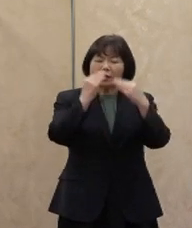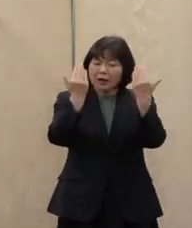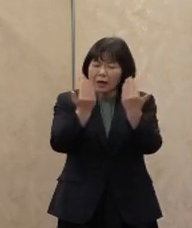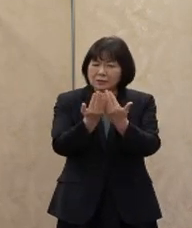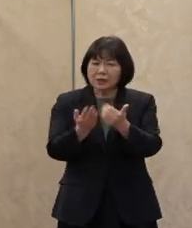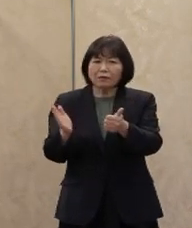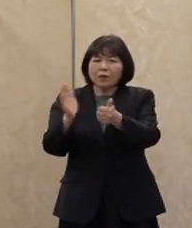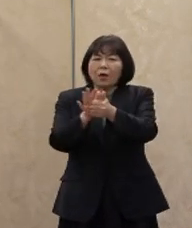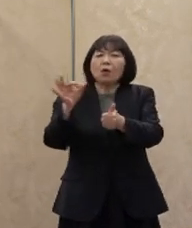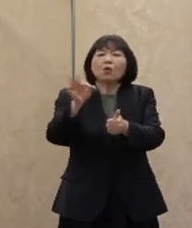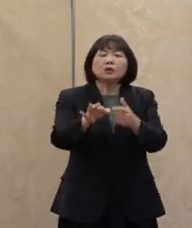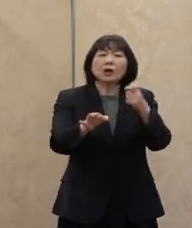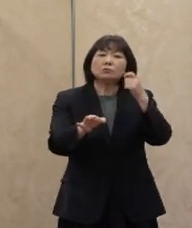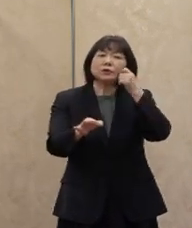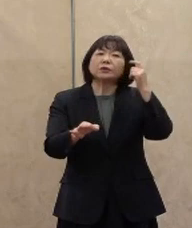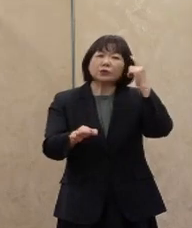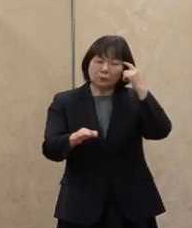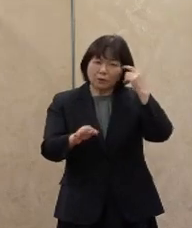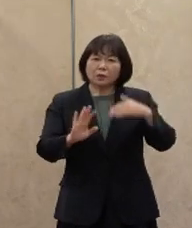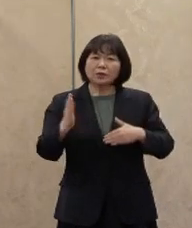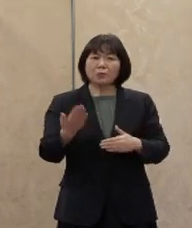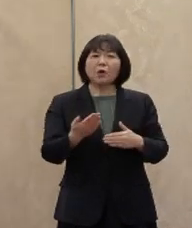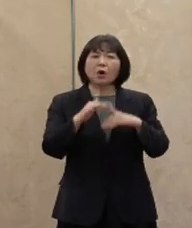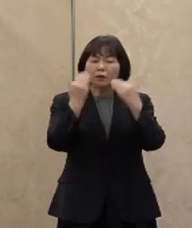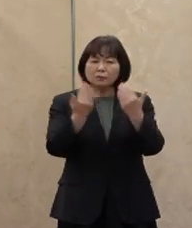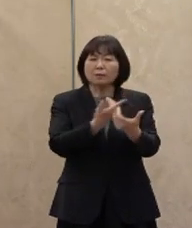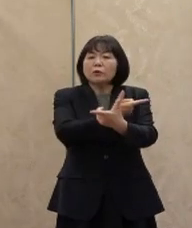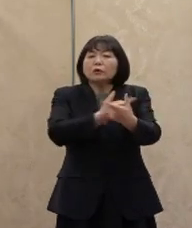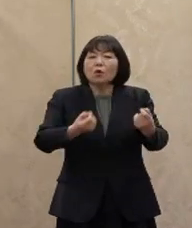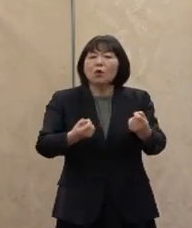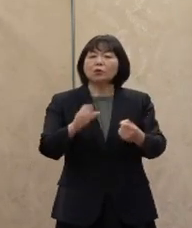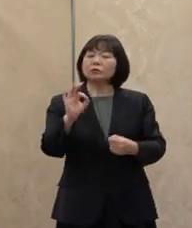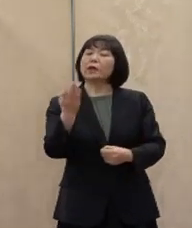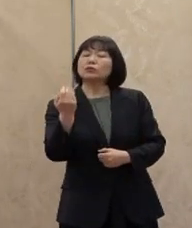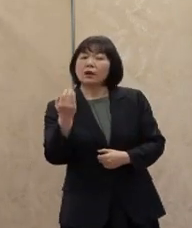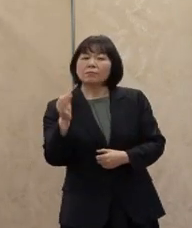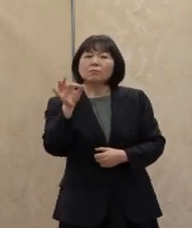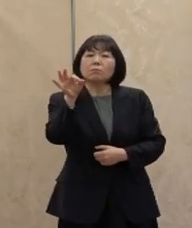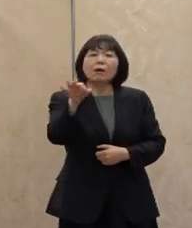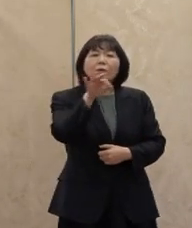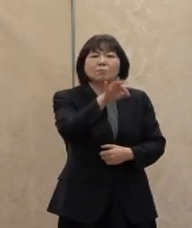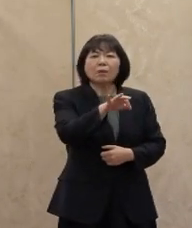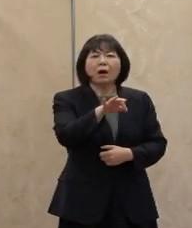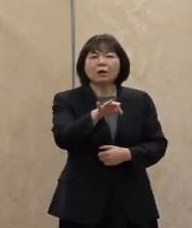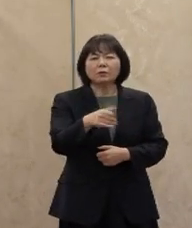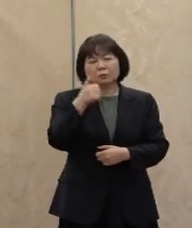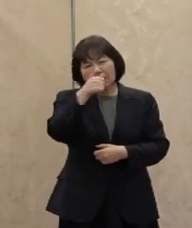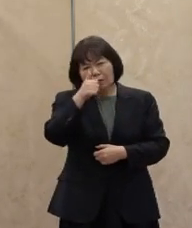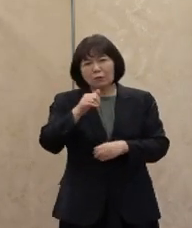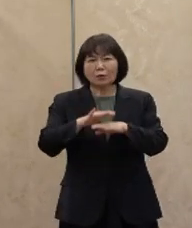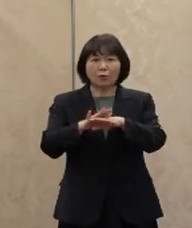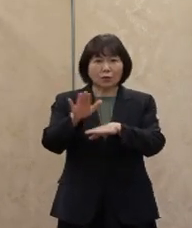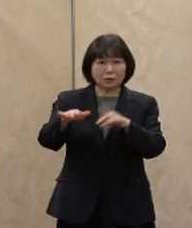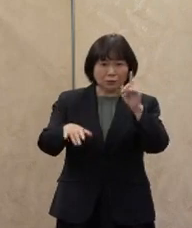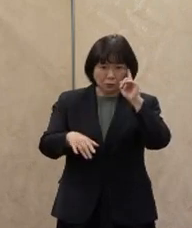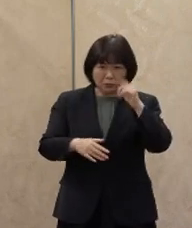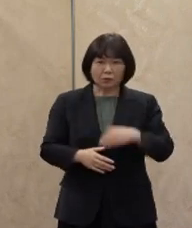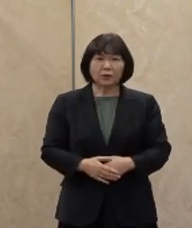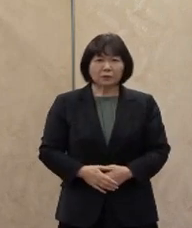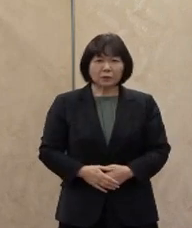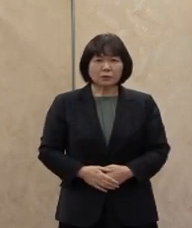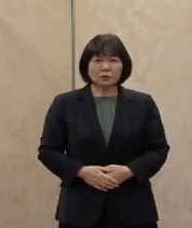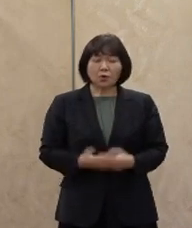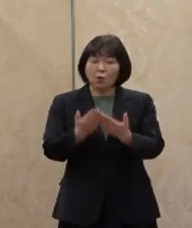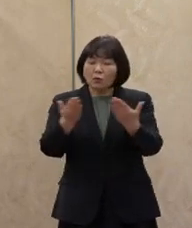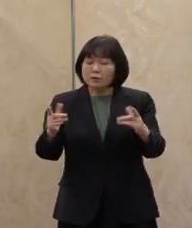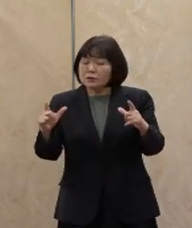理かもしれませんが、今みたいに一律協力金いくらって やるのはちょっとやっぱり乱暴だと思ってて、それは小さなお店